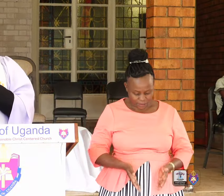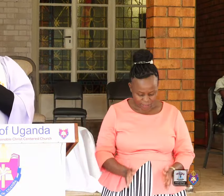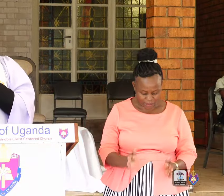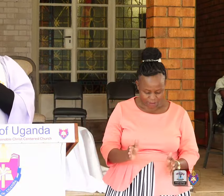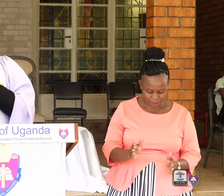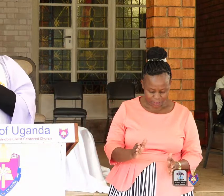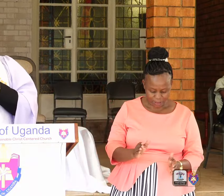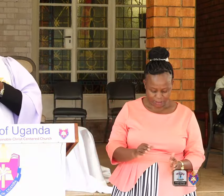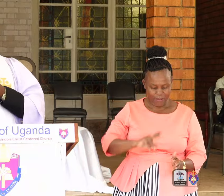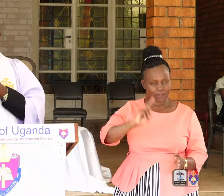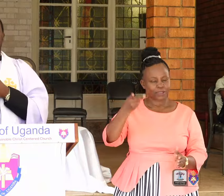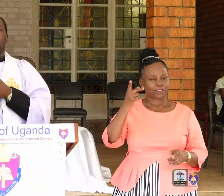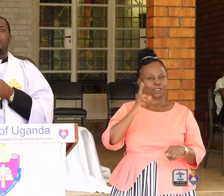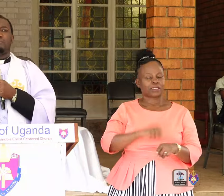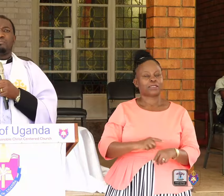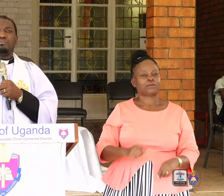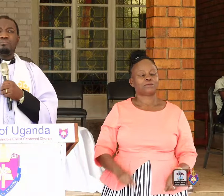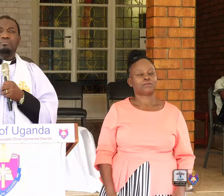omulundi ogwokubiri